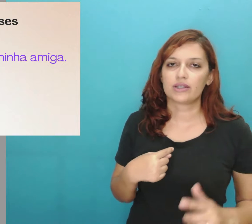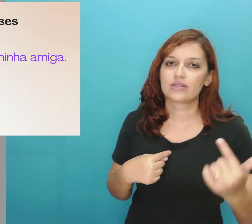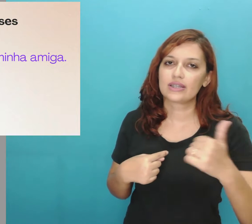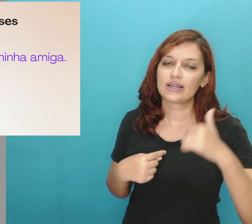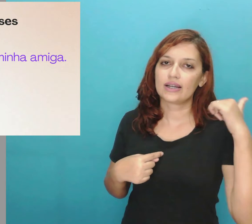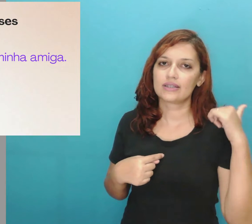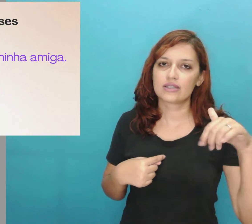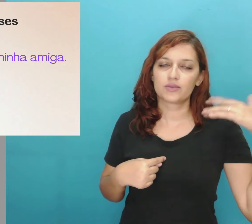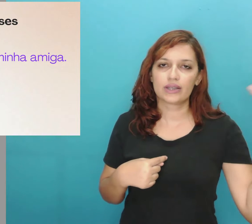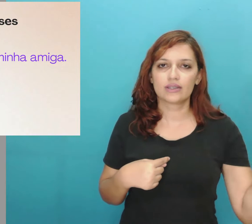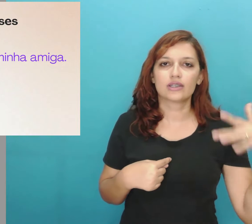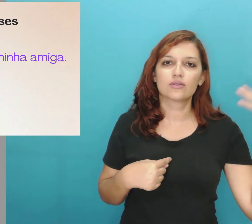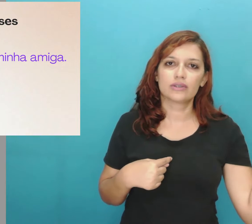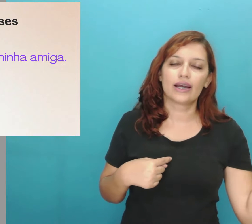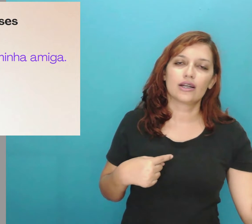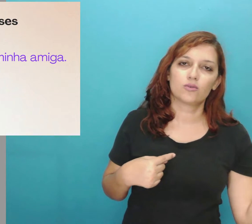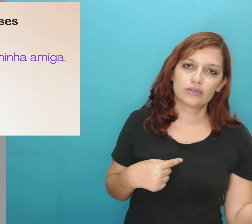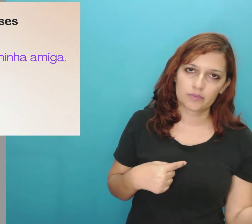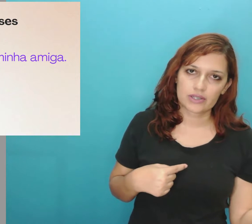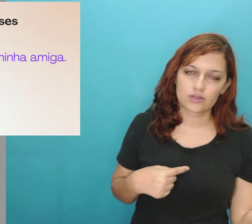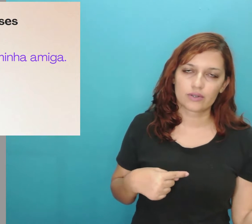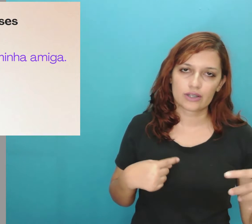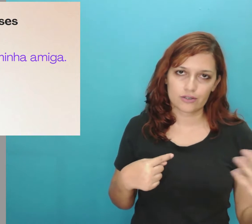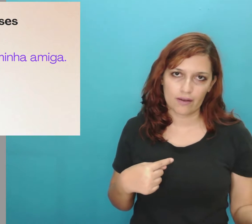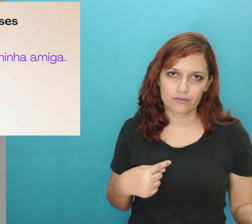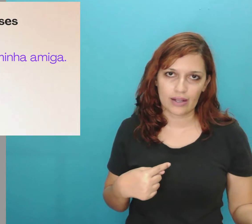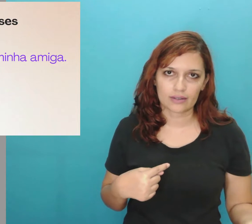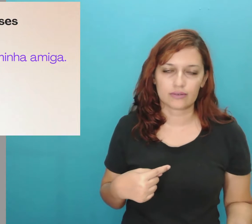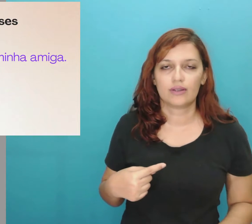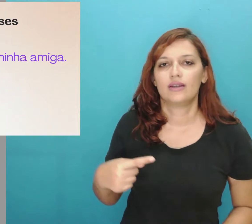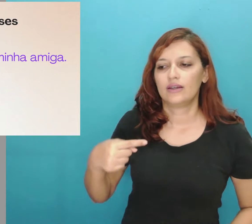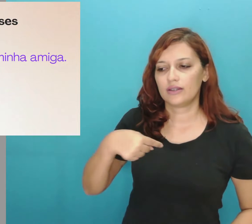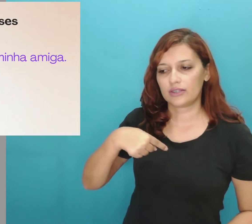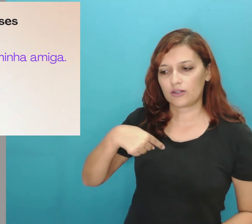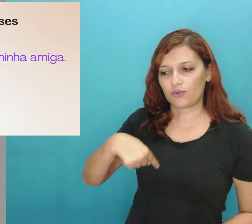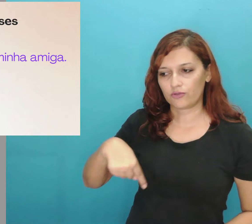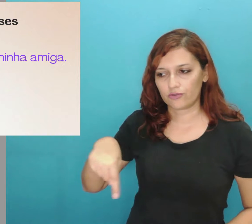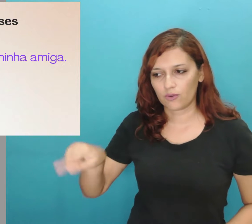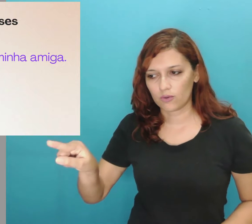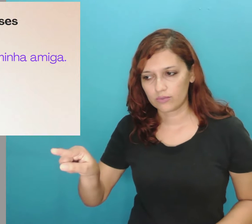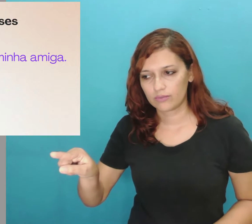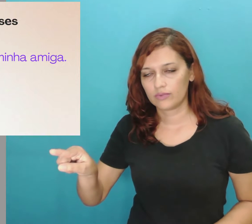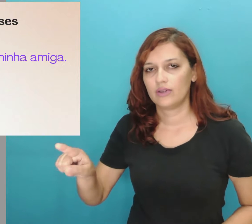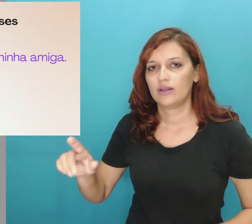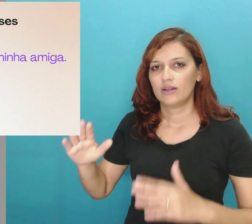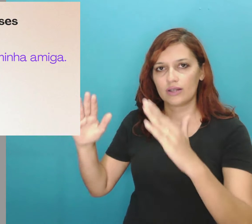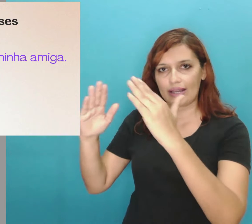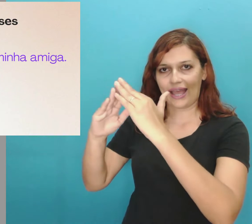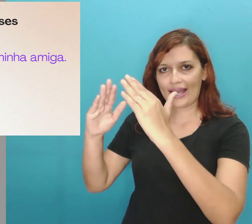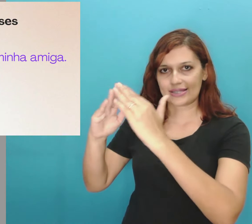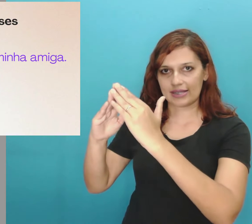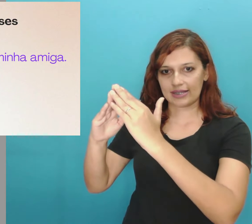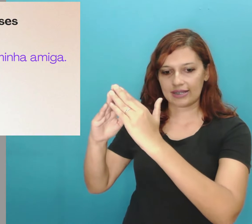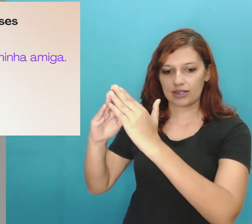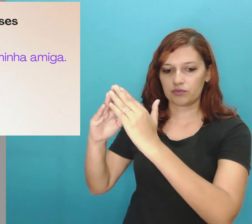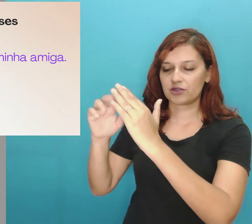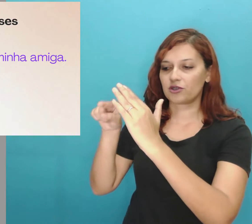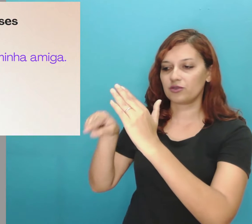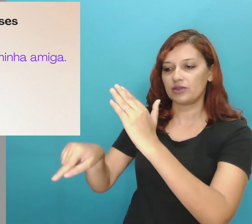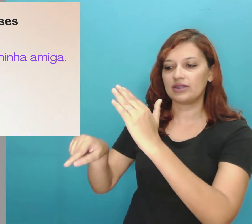que antes eu tenha dito que era outra pessoa quem estava falando. Então, vou, casa, veja que eu estou